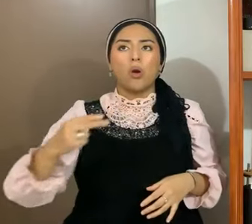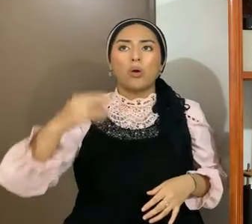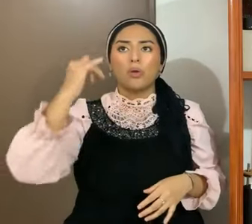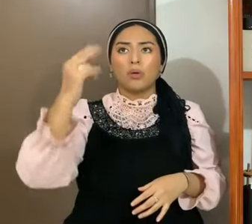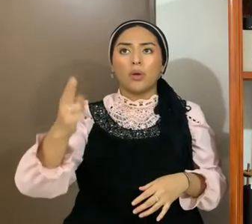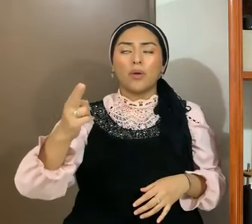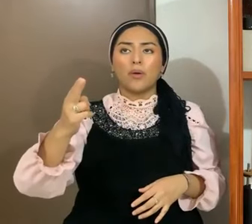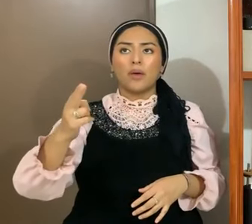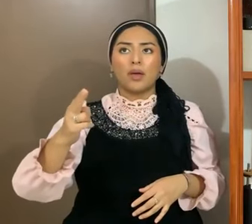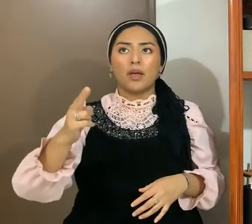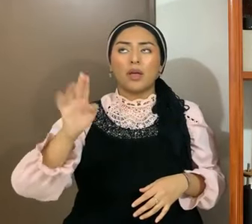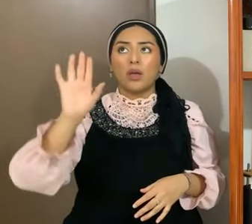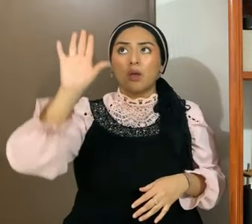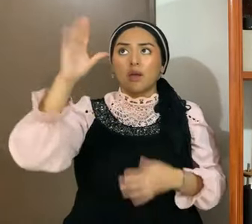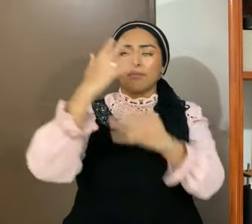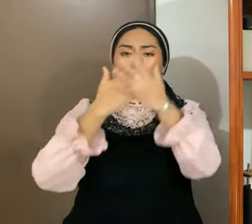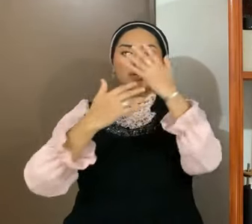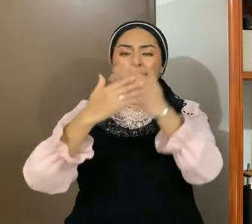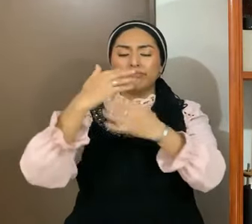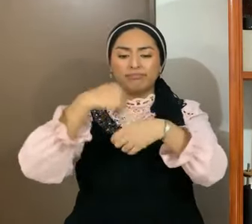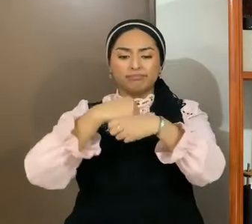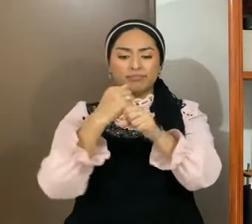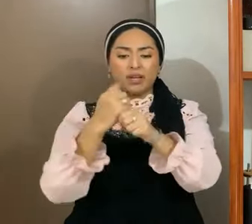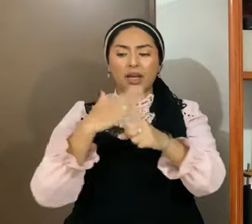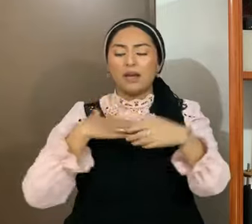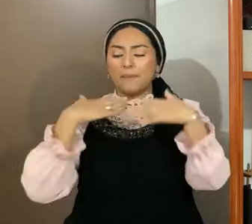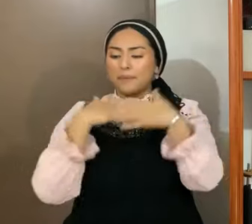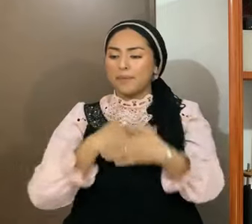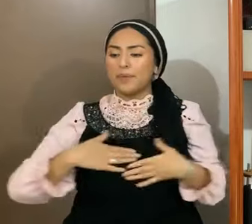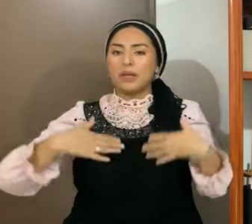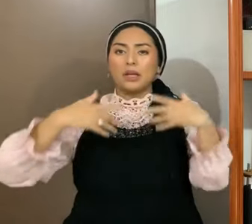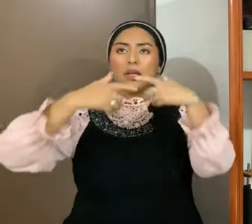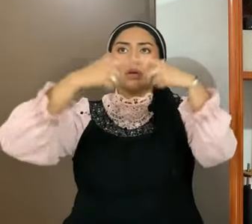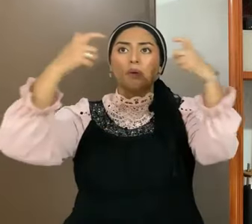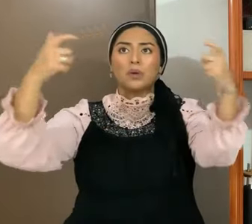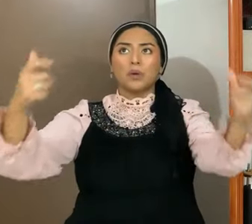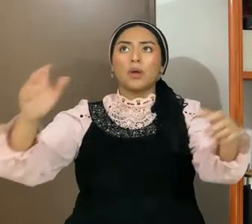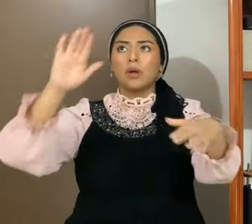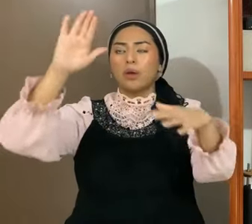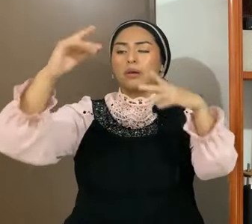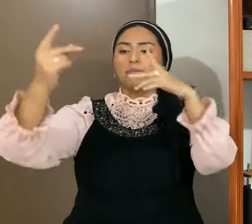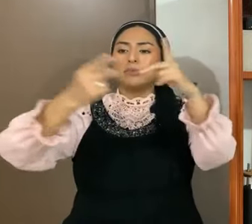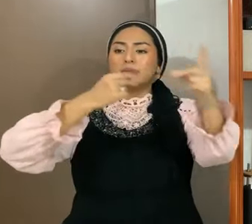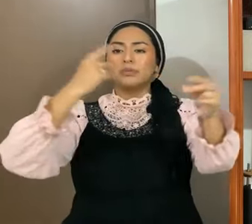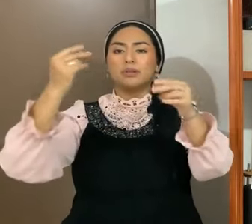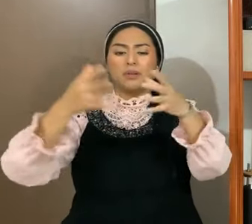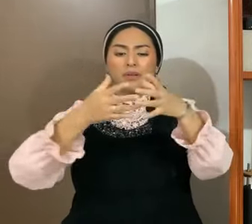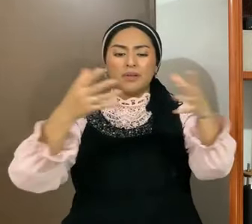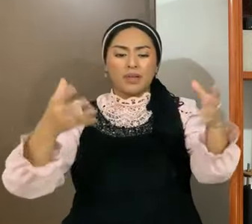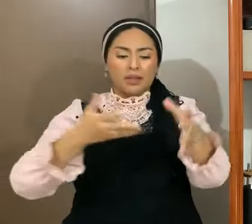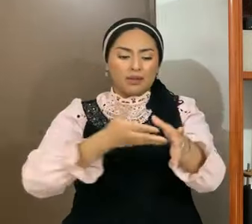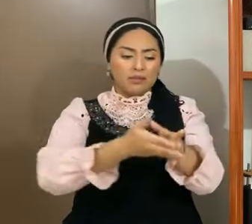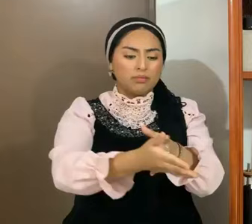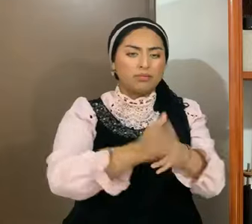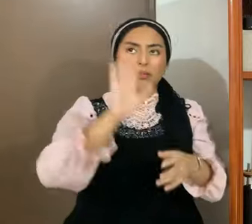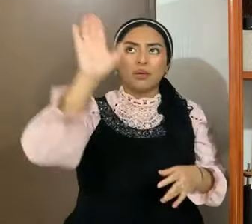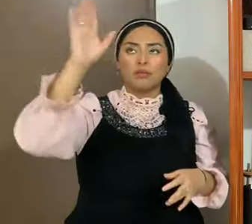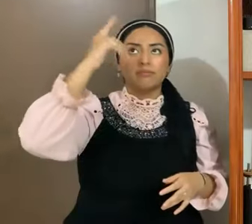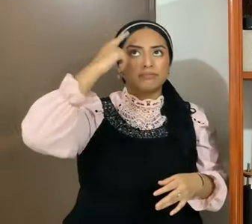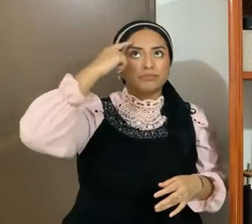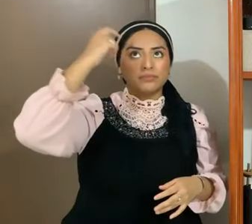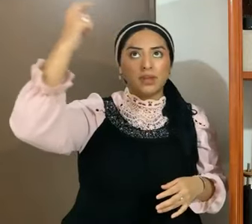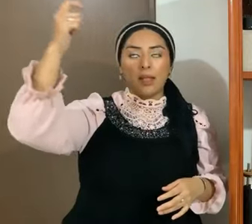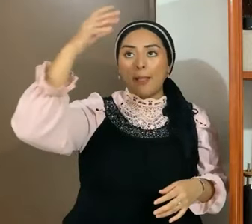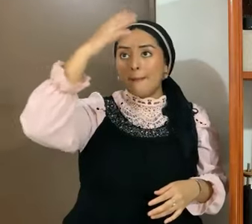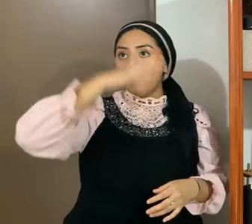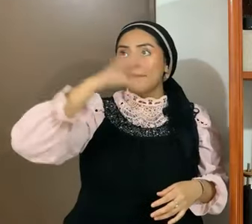tus obras, en las obras de tus manos me gozo. Cuán grandes son tus obras, oh Yahweh, muy profundos son tus pensamientos.